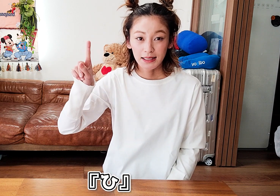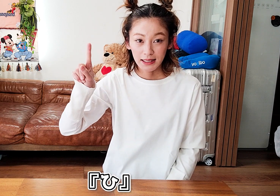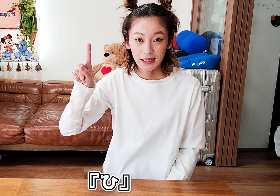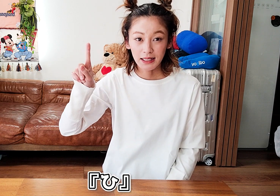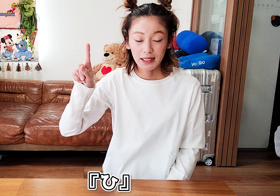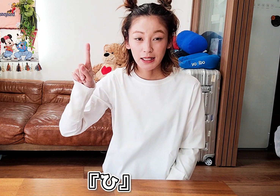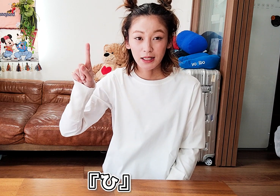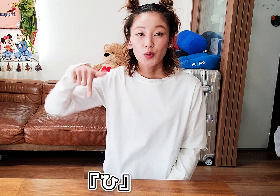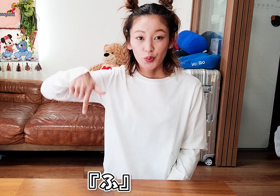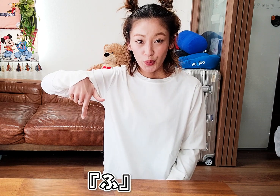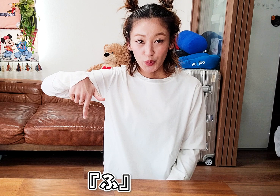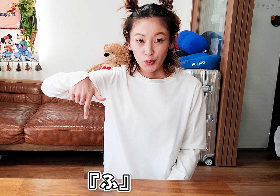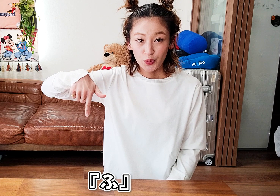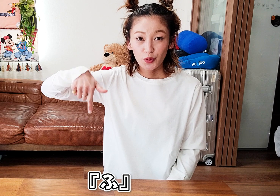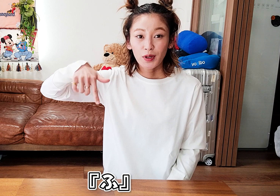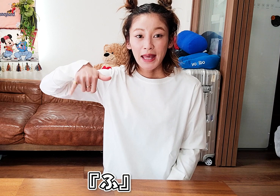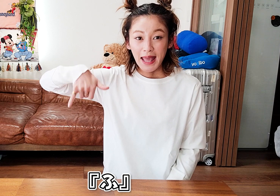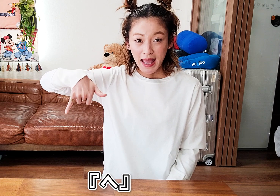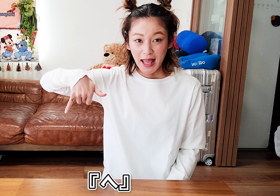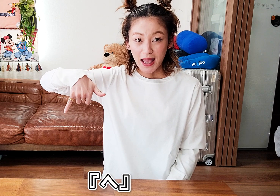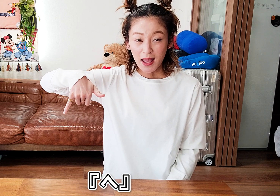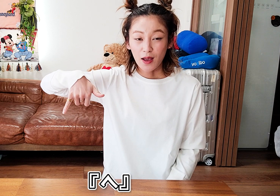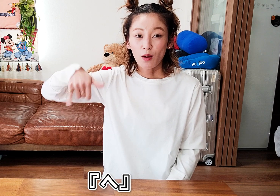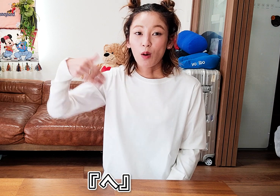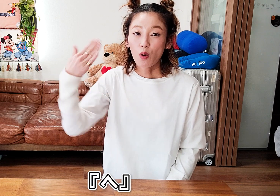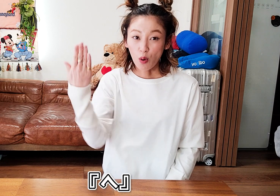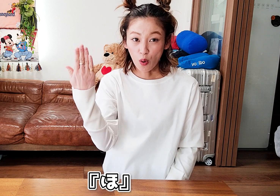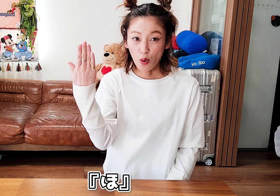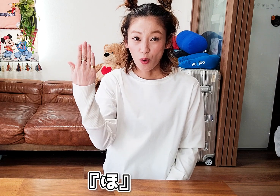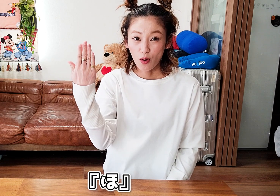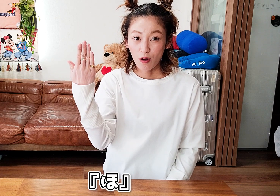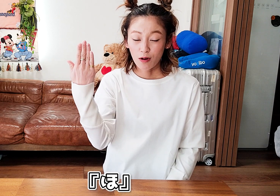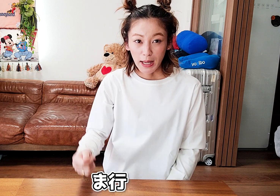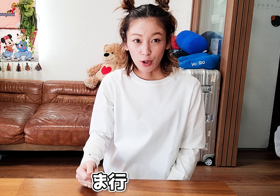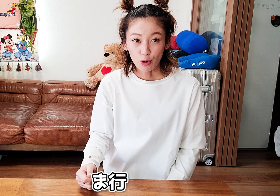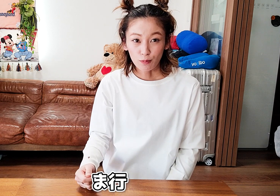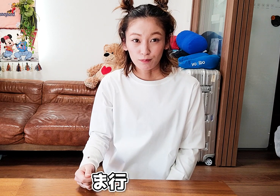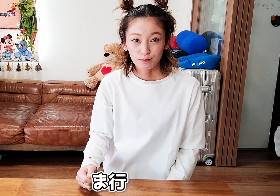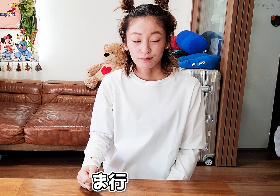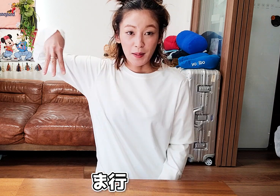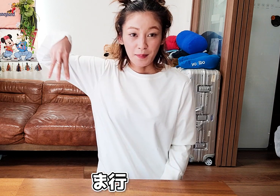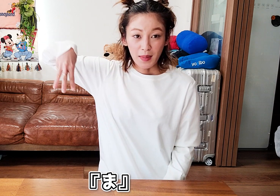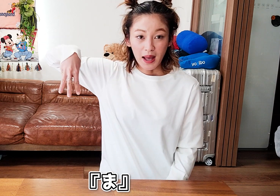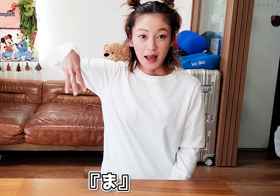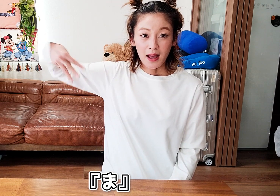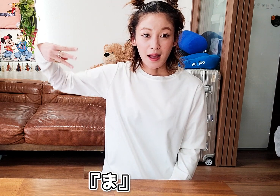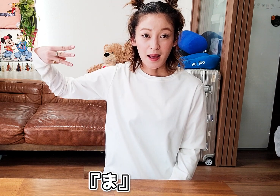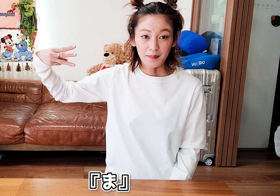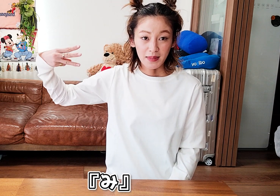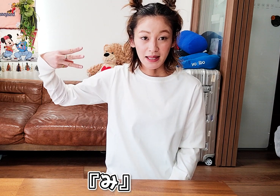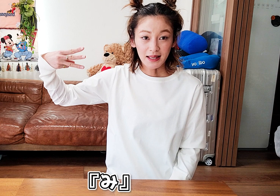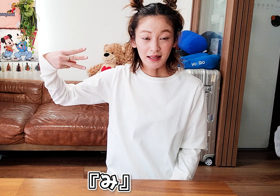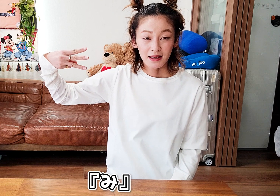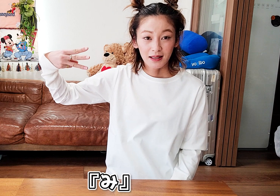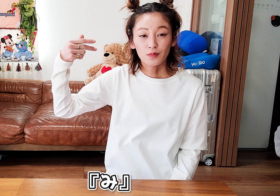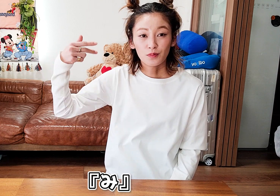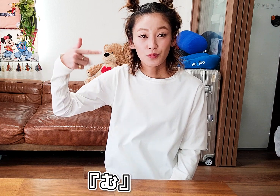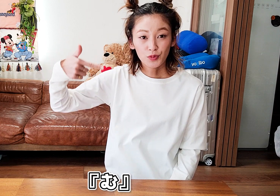ひー。ふー。へー。ほ。ま行。まーみ。む。